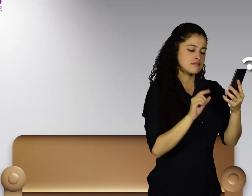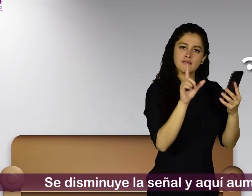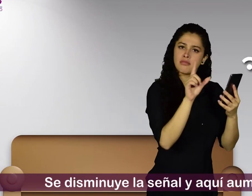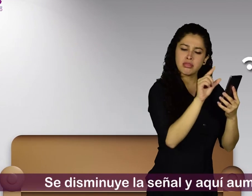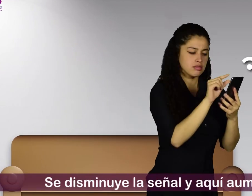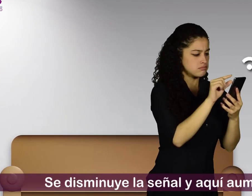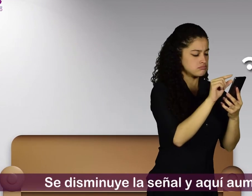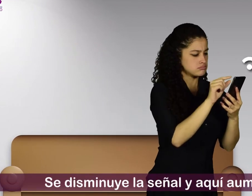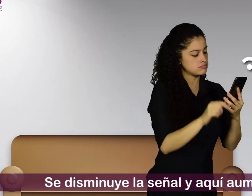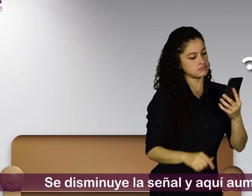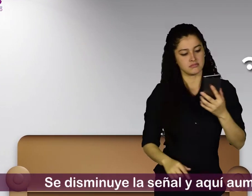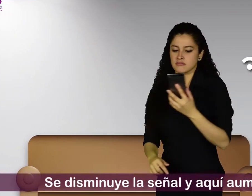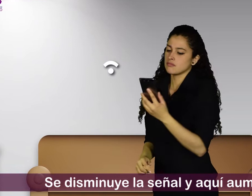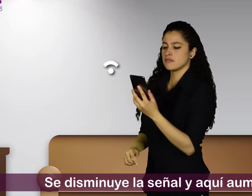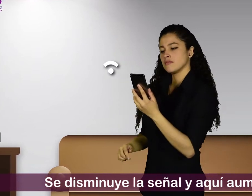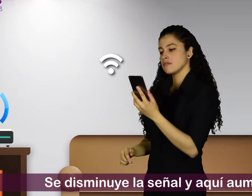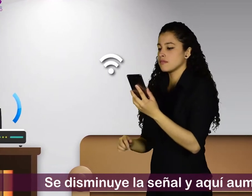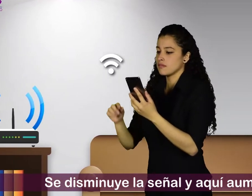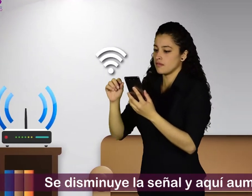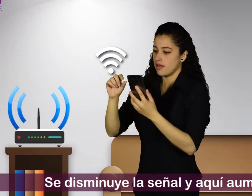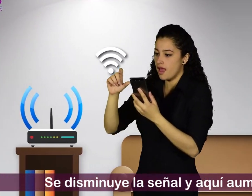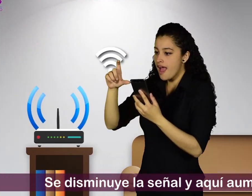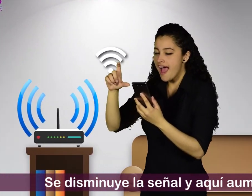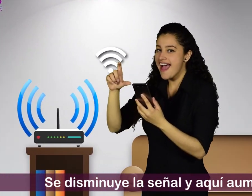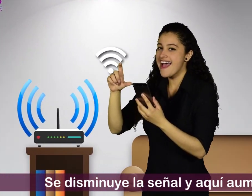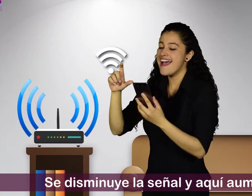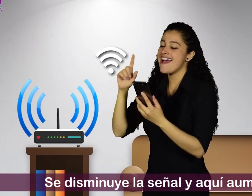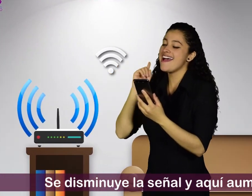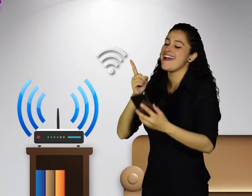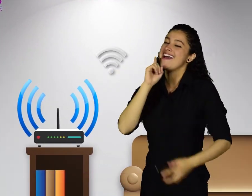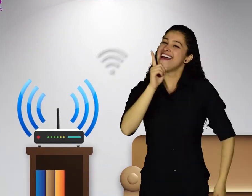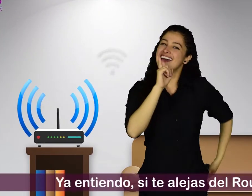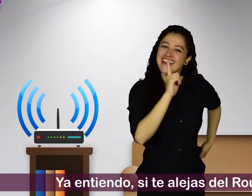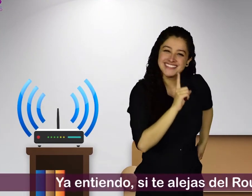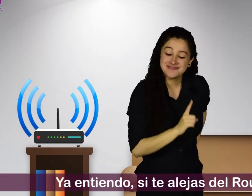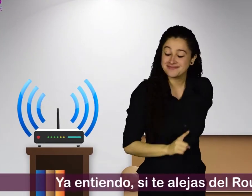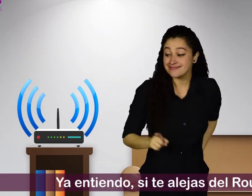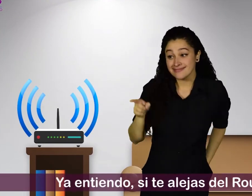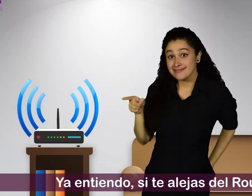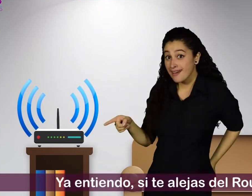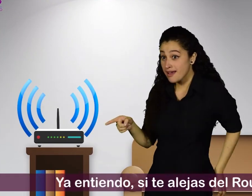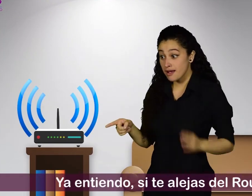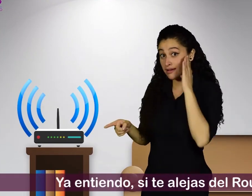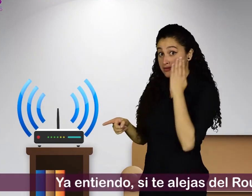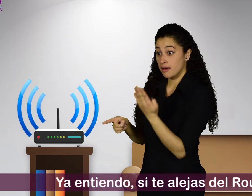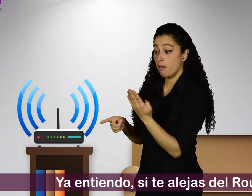Se disminuye la señal. ¡Y aquí aumenta! ¡Ah! Ya entiendo. Si te alejas del router,